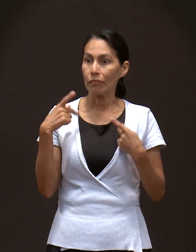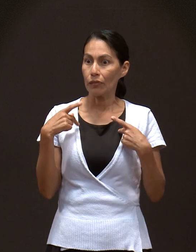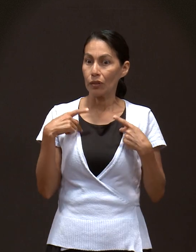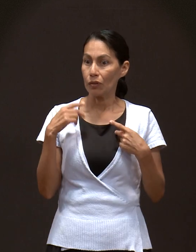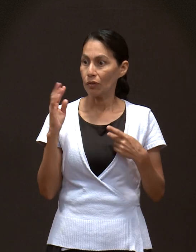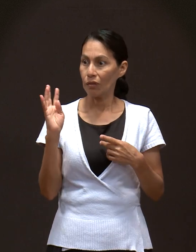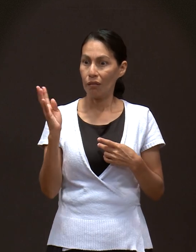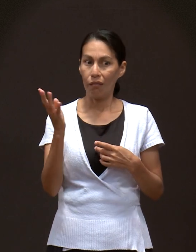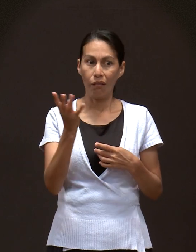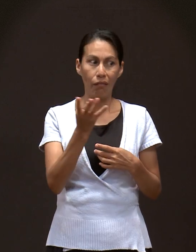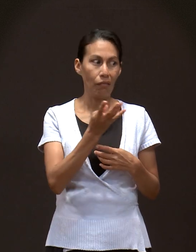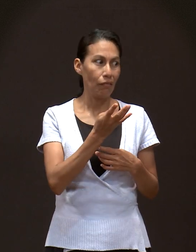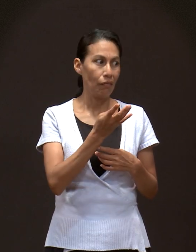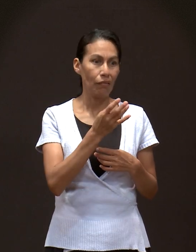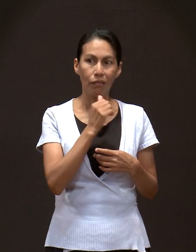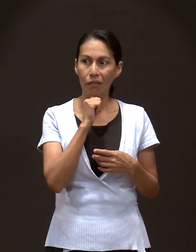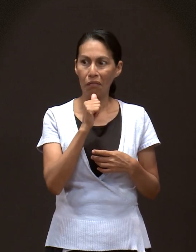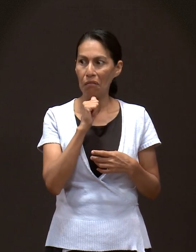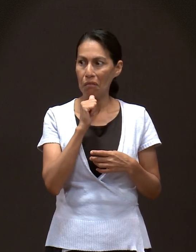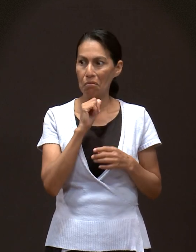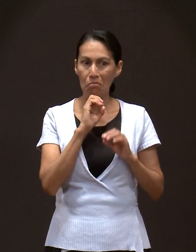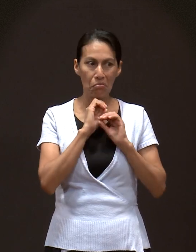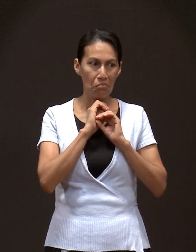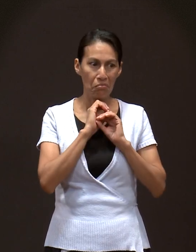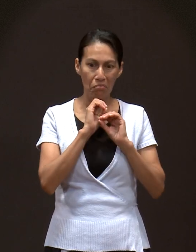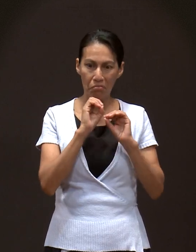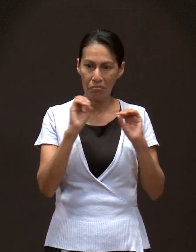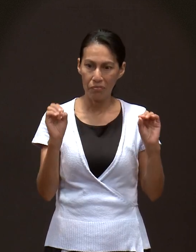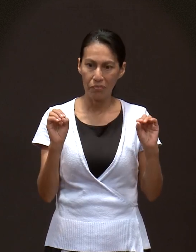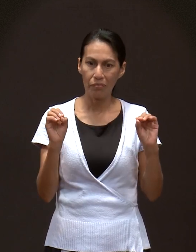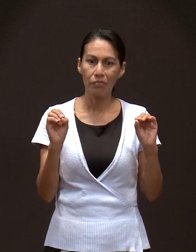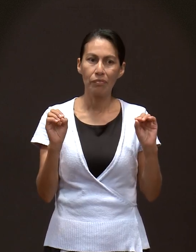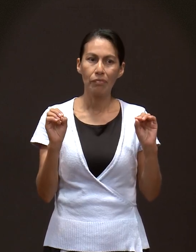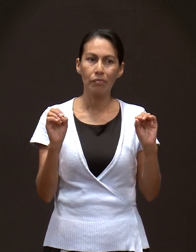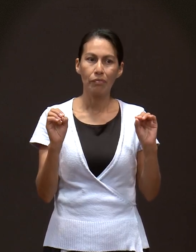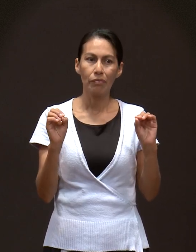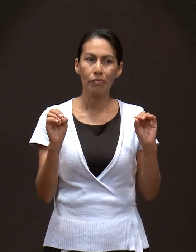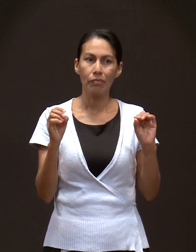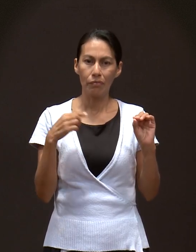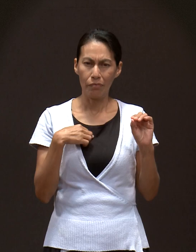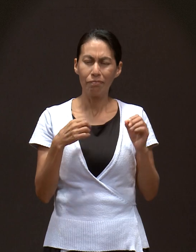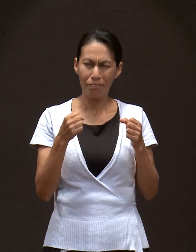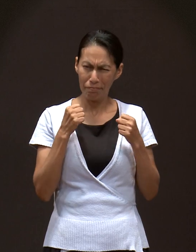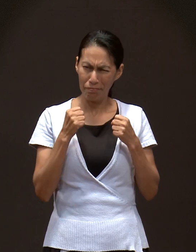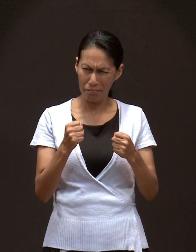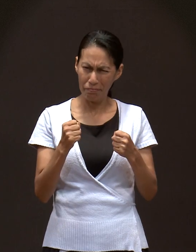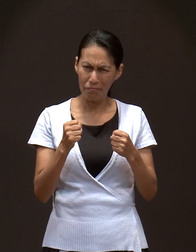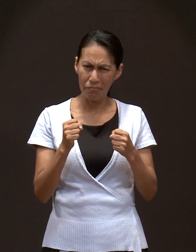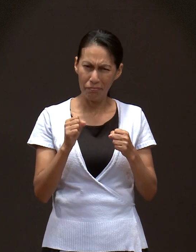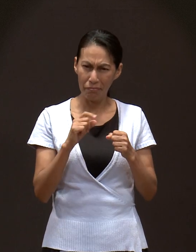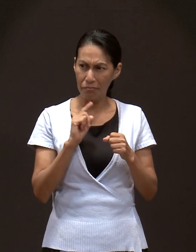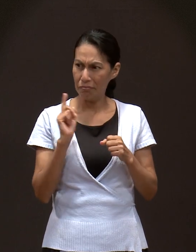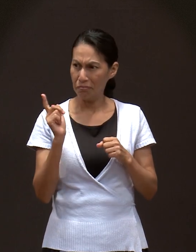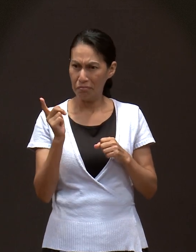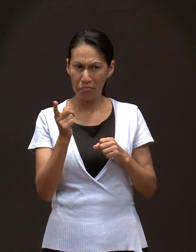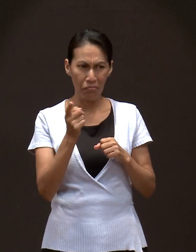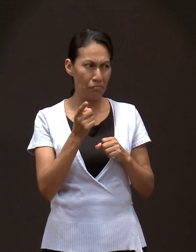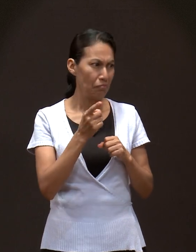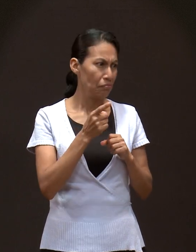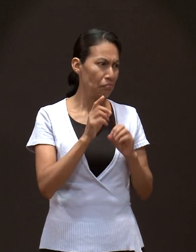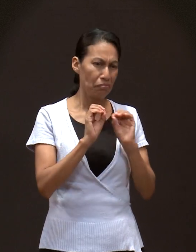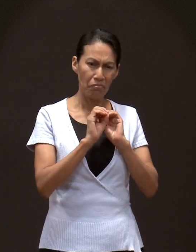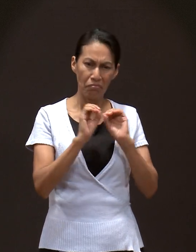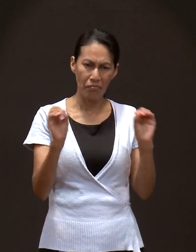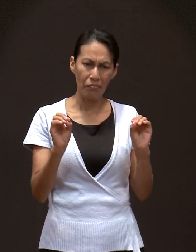nadie estuviera alrededor, porque yo quise que no me escucharan. Entonces, y no había nadie, pastor. Yo estoy completamente segura que no había nadie.